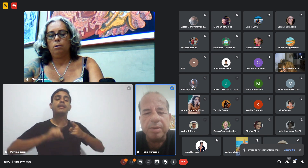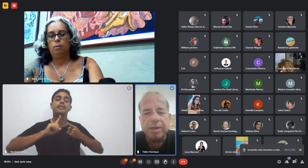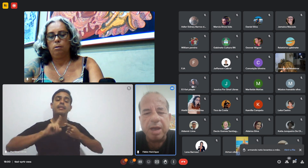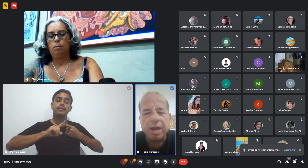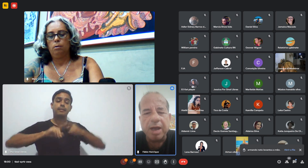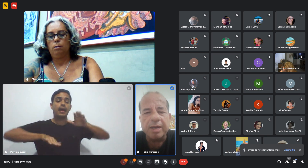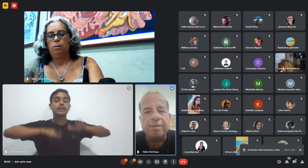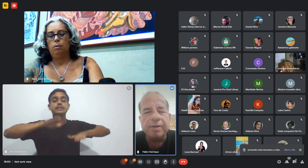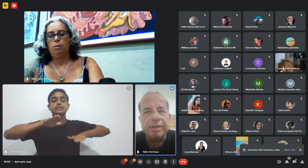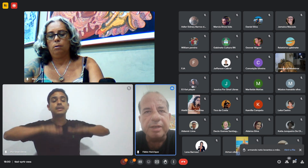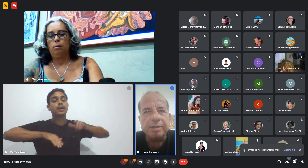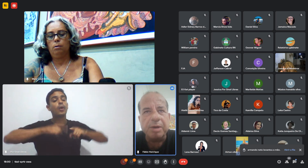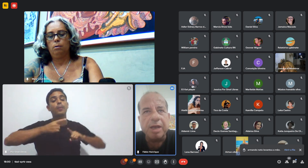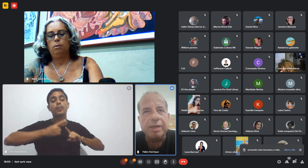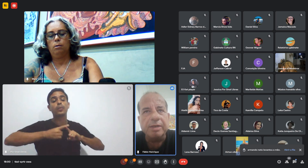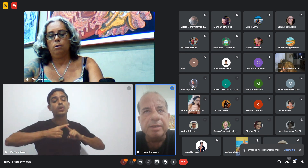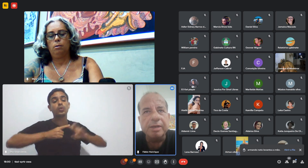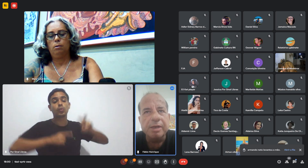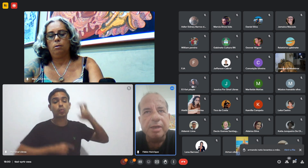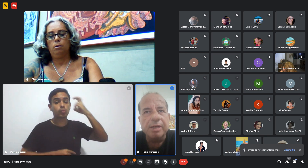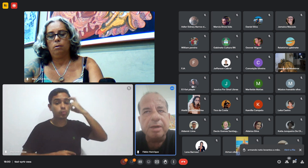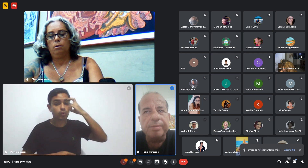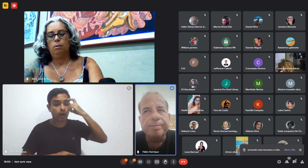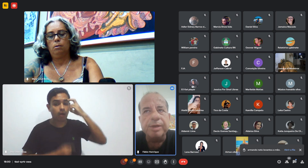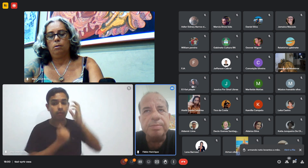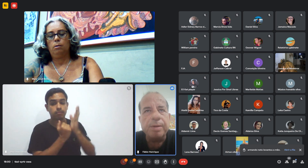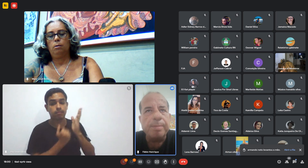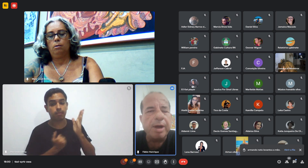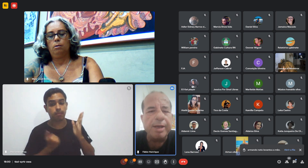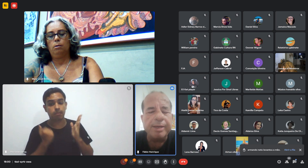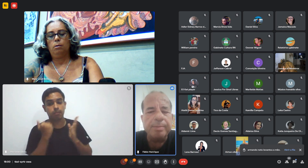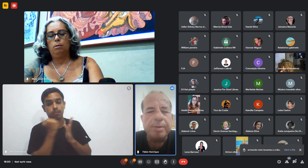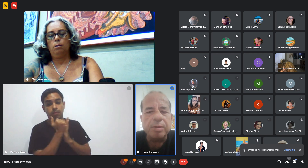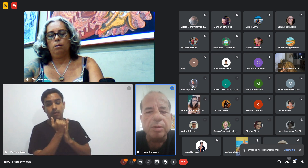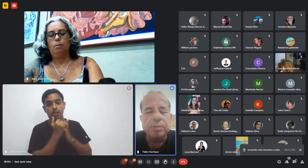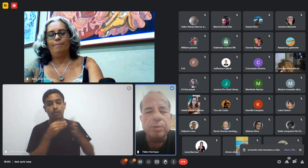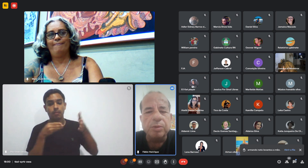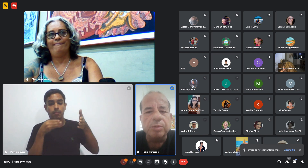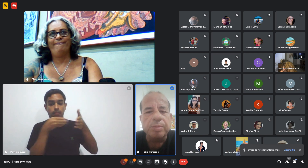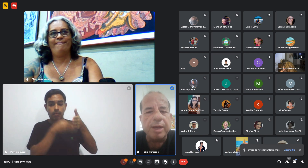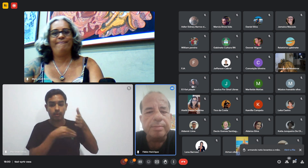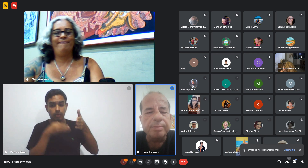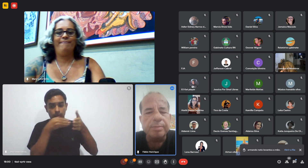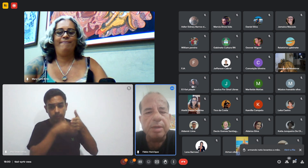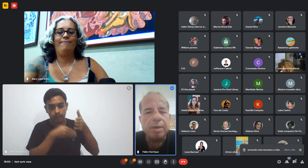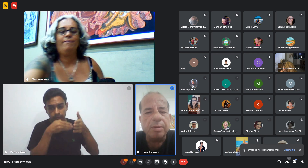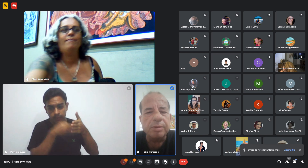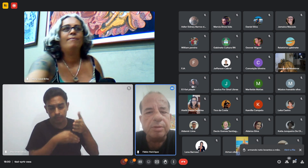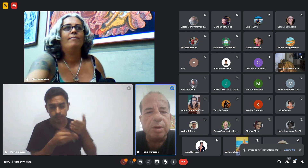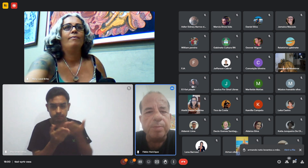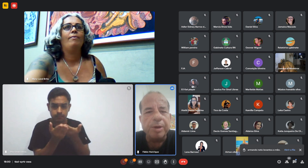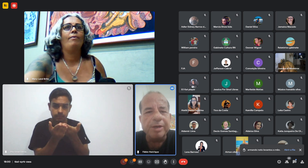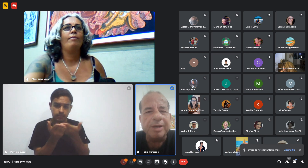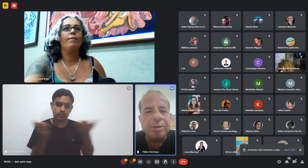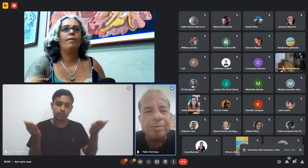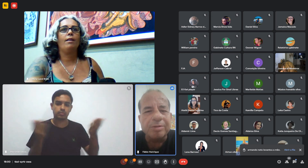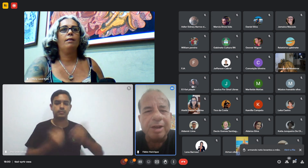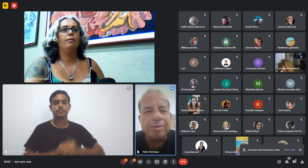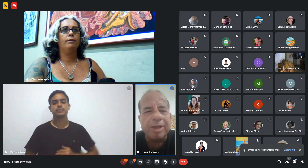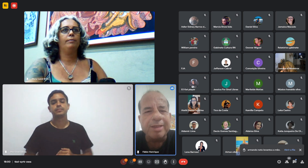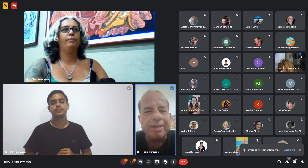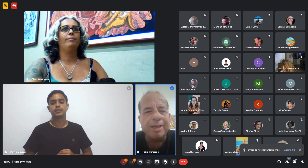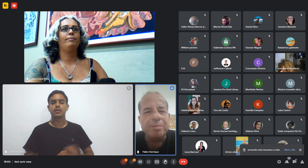acabavam também agravando essas barreiras. Então, um beijo para a Mari aí, para todo mundo, para os companheiros. Já